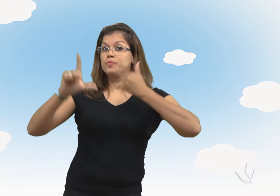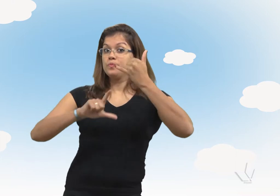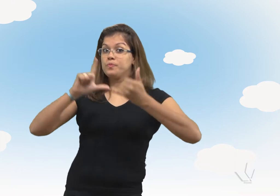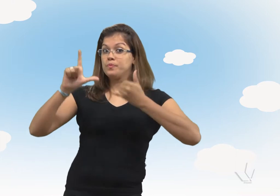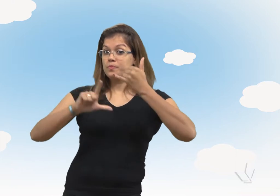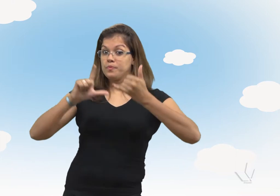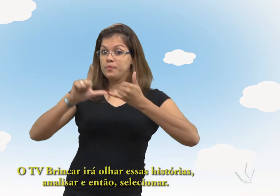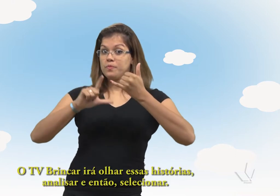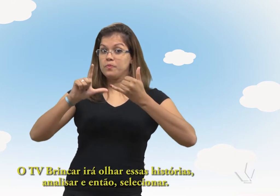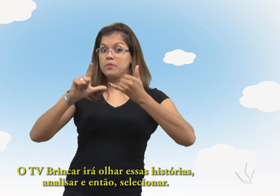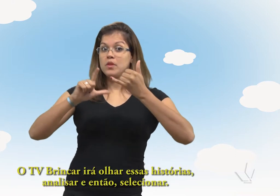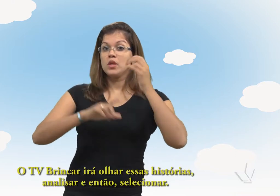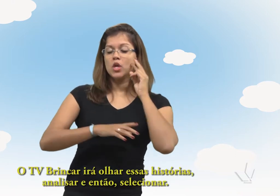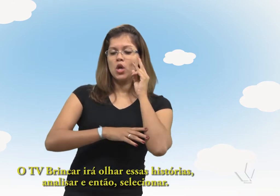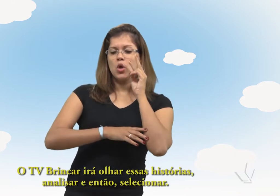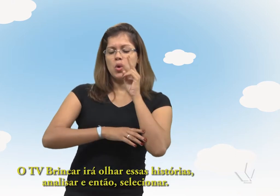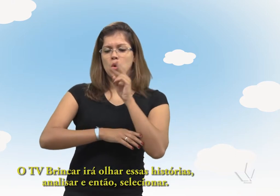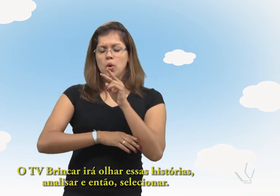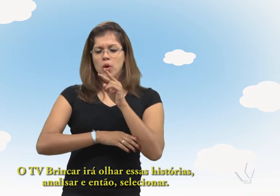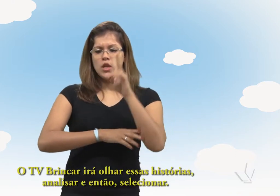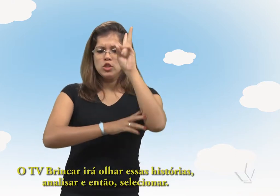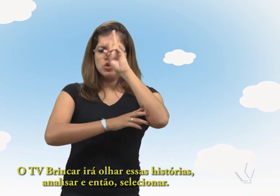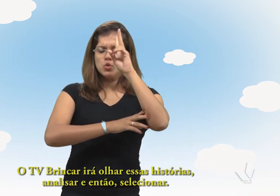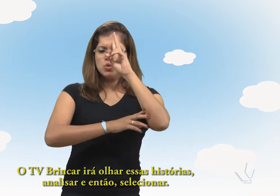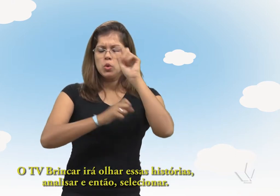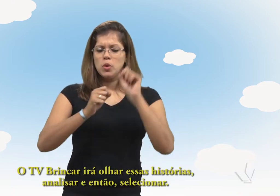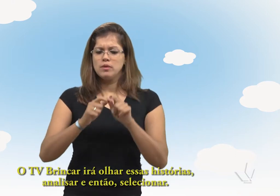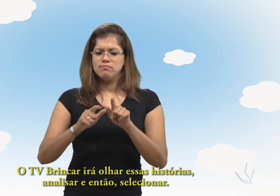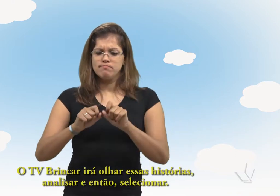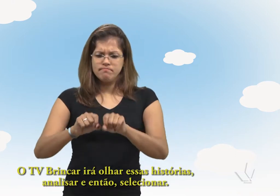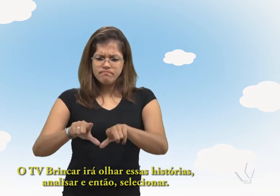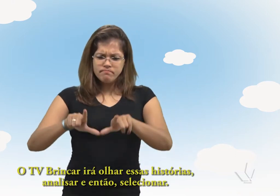O TV Brincar irá olhar essas histórias,